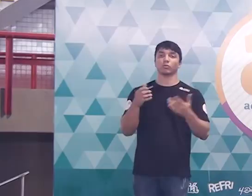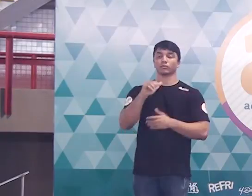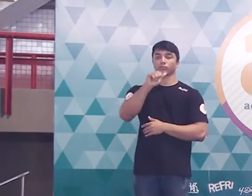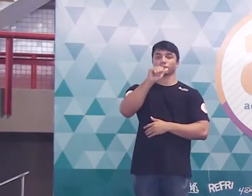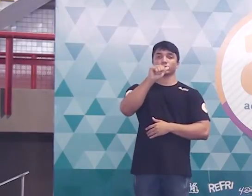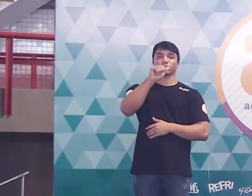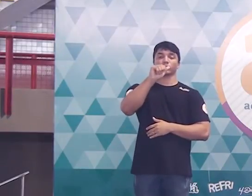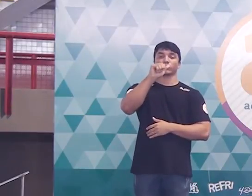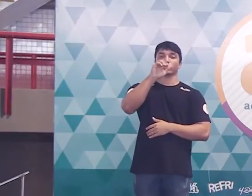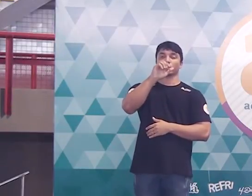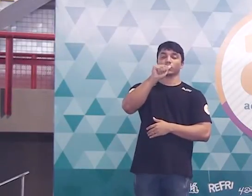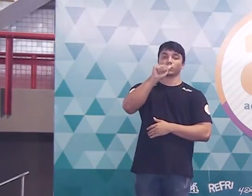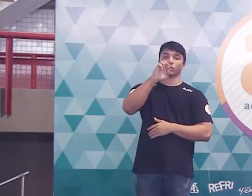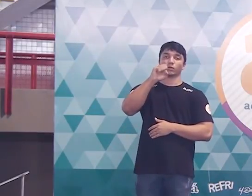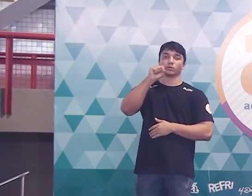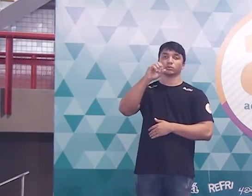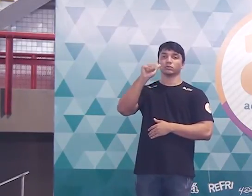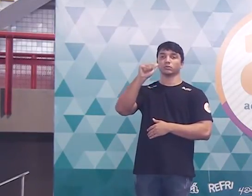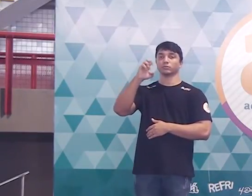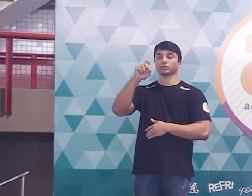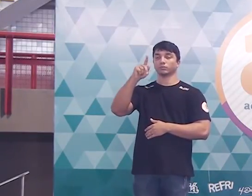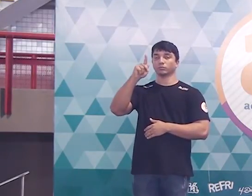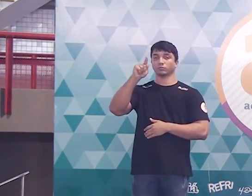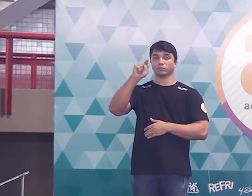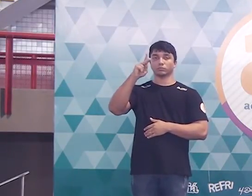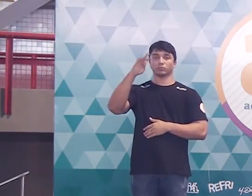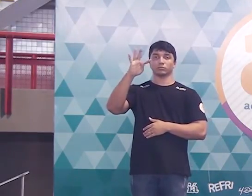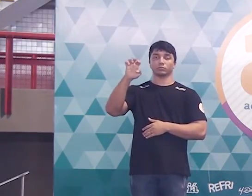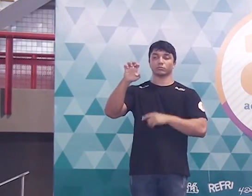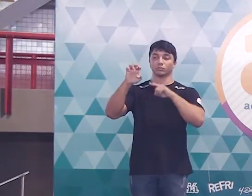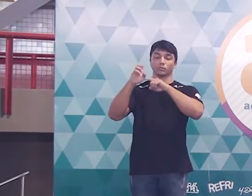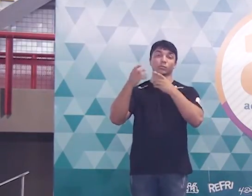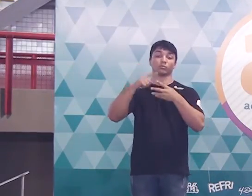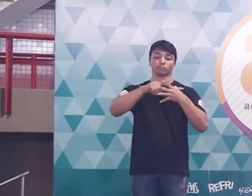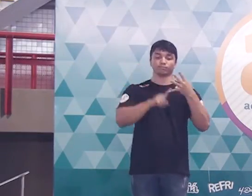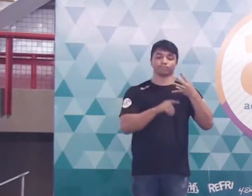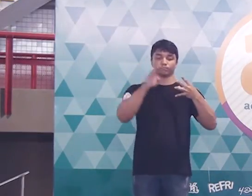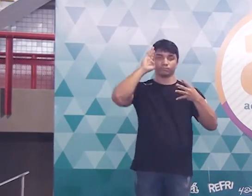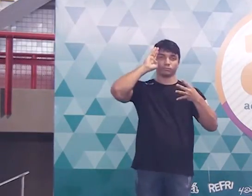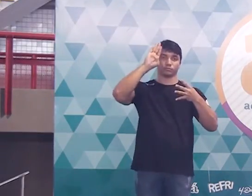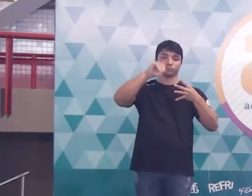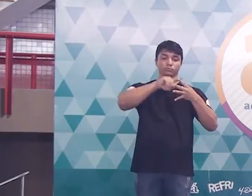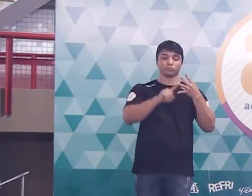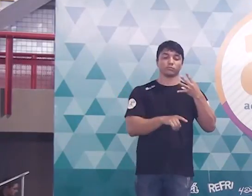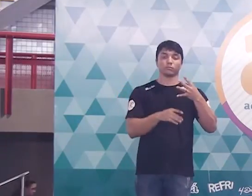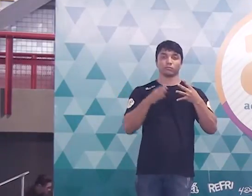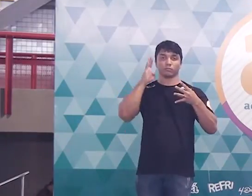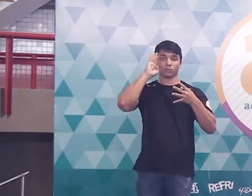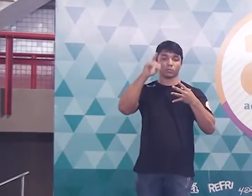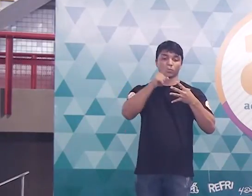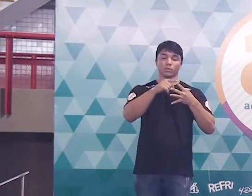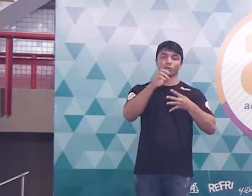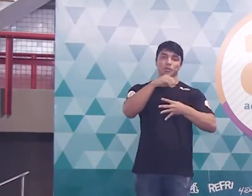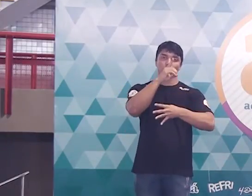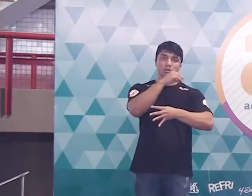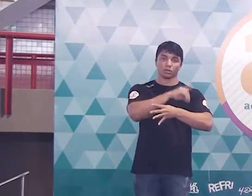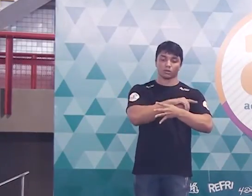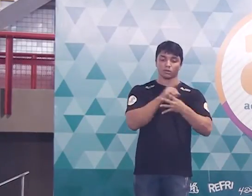O Aedes aegypti. E quais são as 4 principais arboviroses?